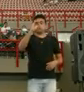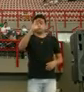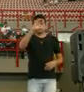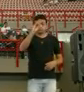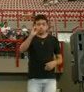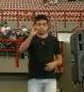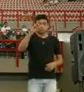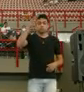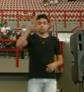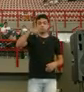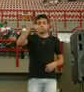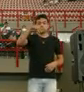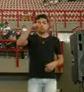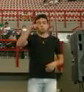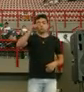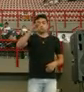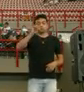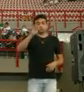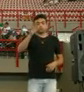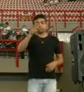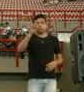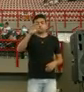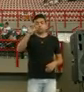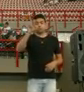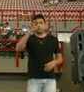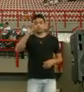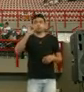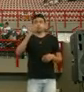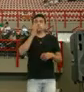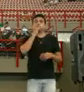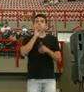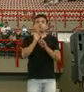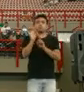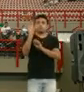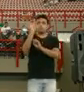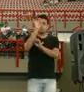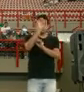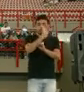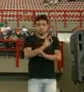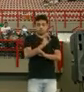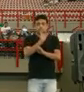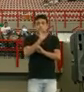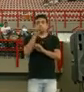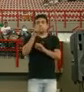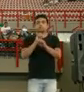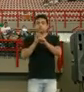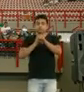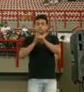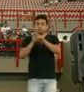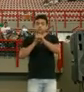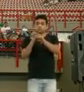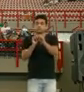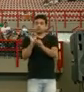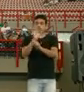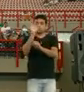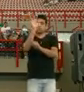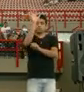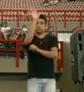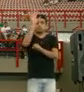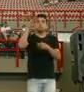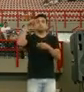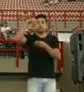é o monóxido de carbono, ou até mesmo carvão, fuligem, que é aquela fumaça preta, que às